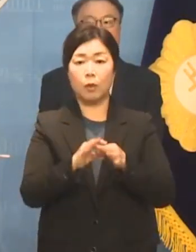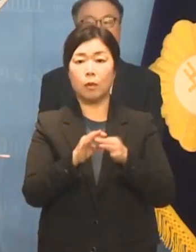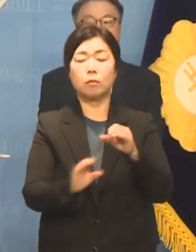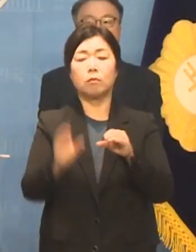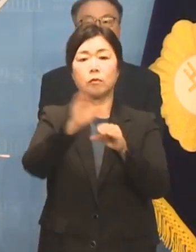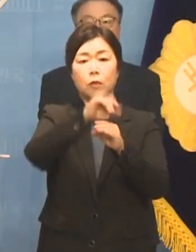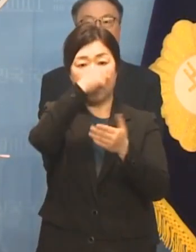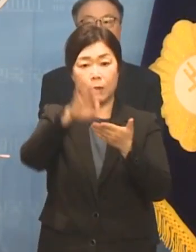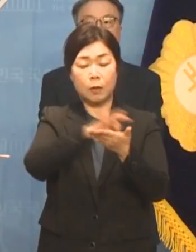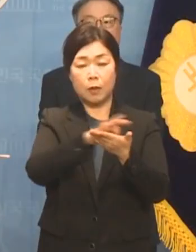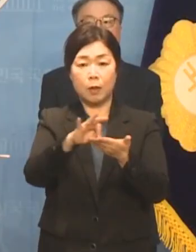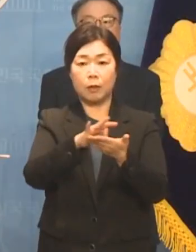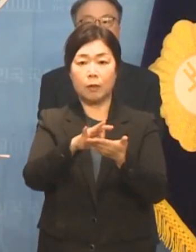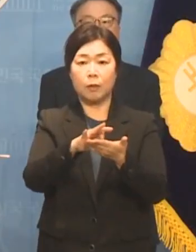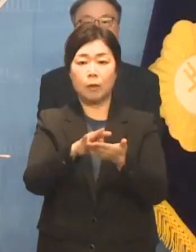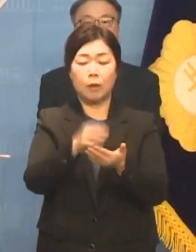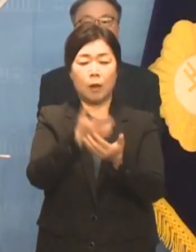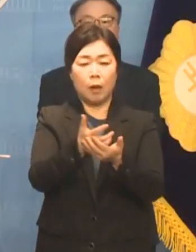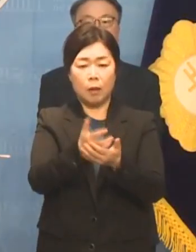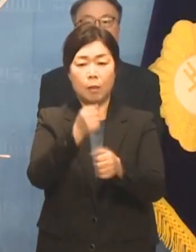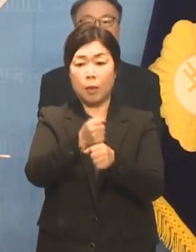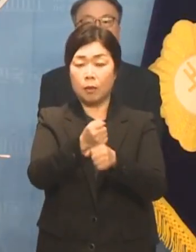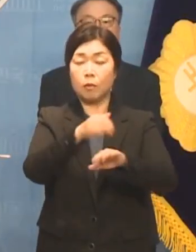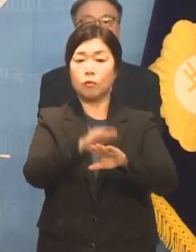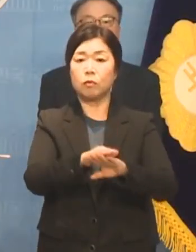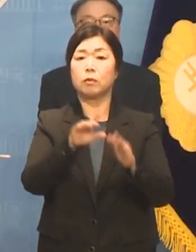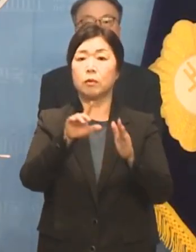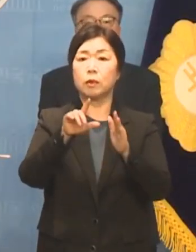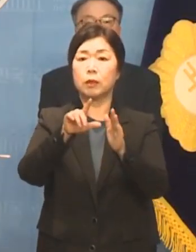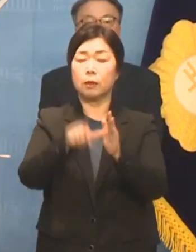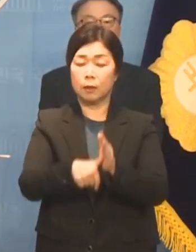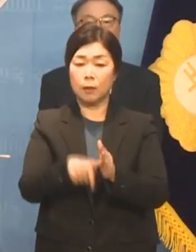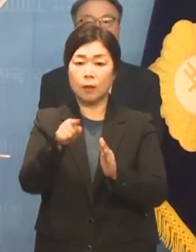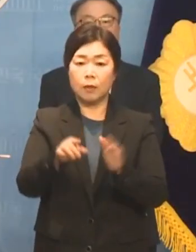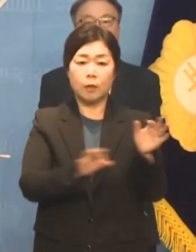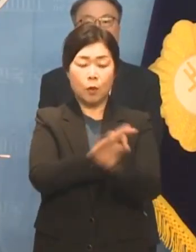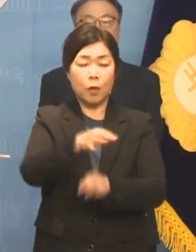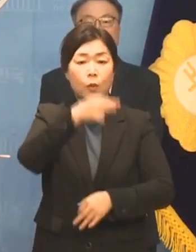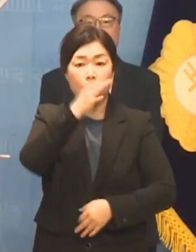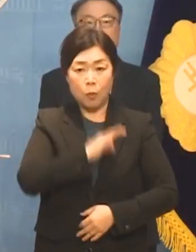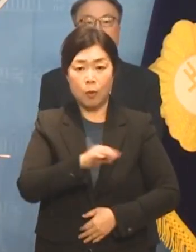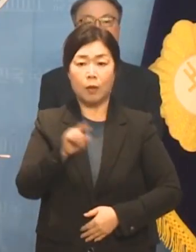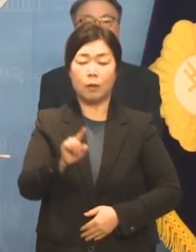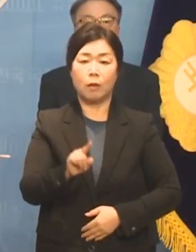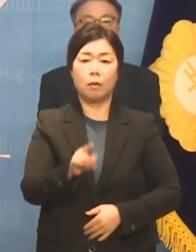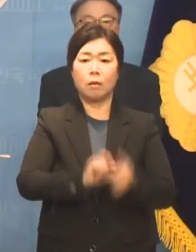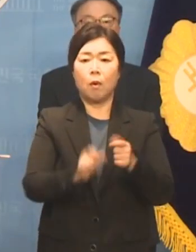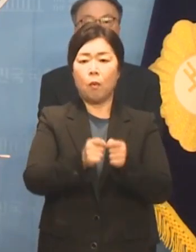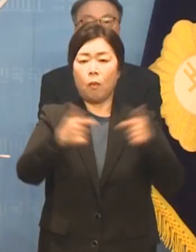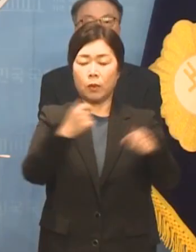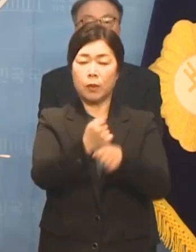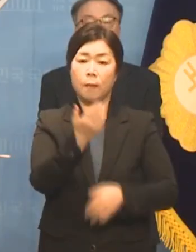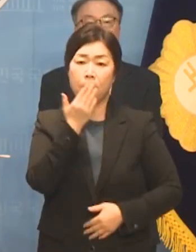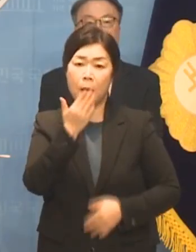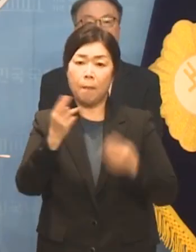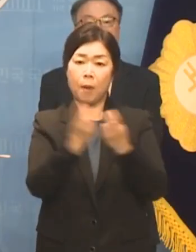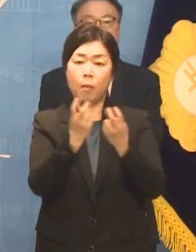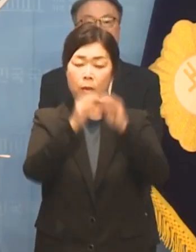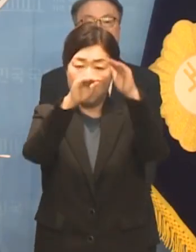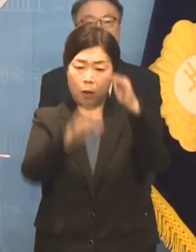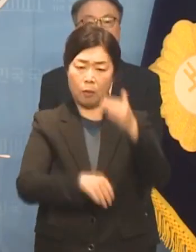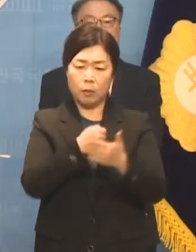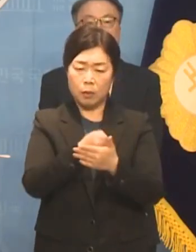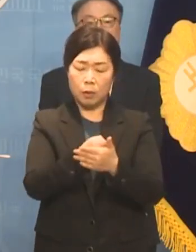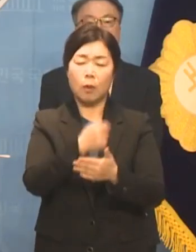추가 경정 예산안을 추진하는 과정에서 그 경제적 효과가 극대화되는 방향으로 내용이